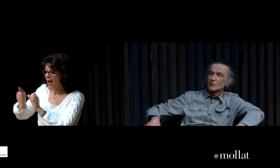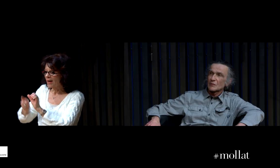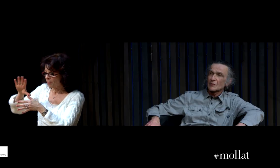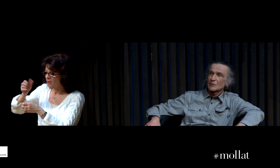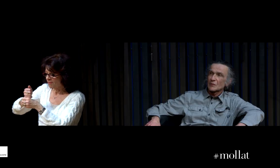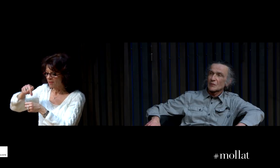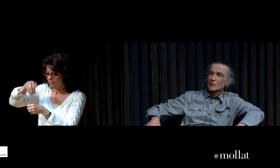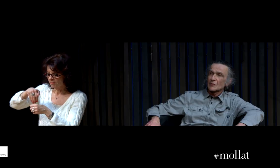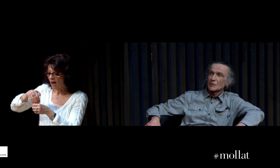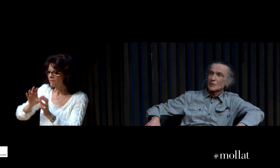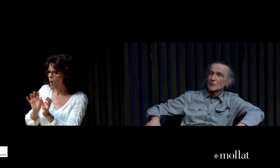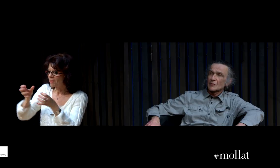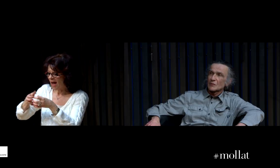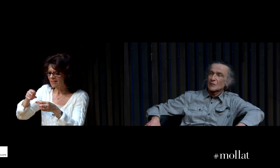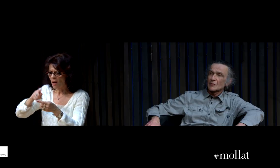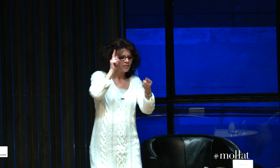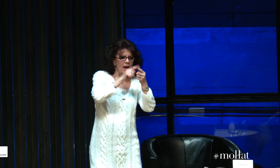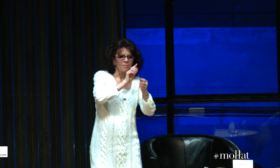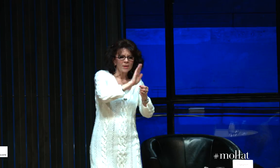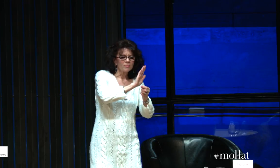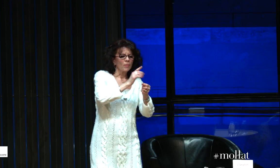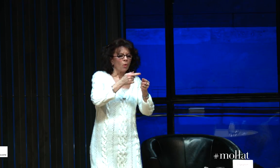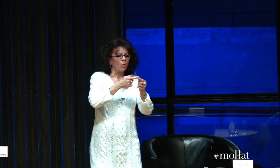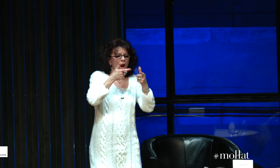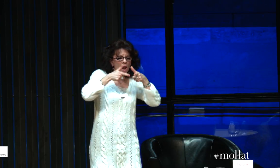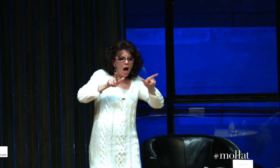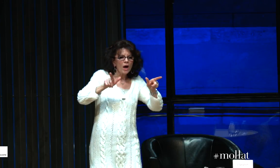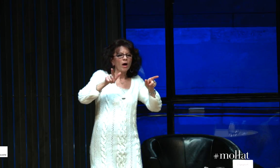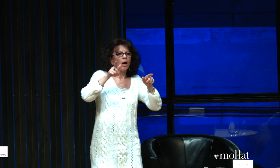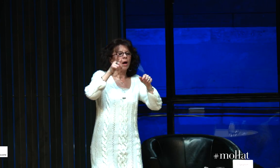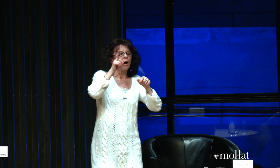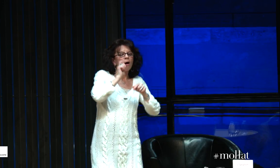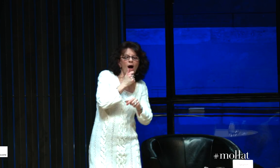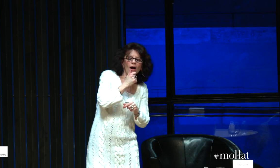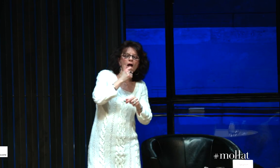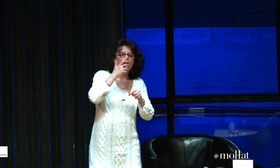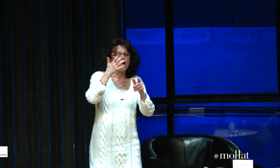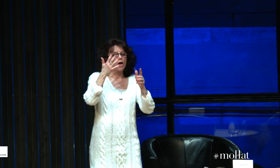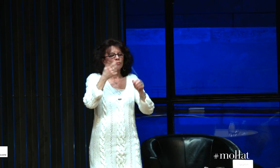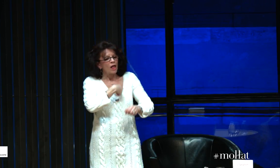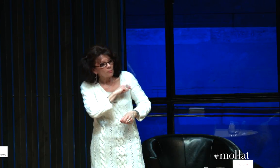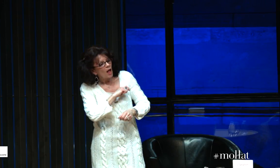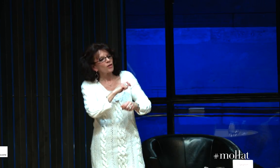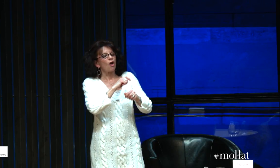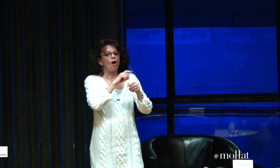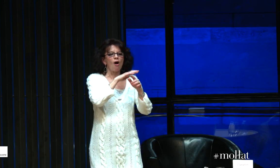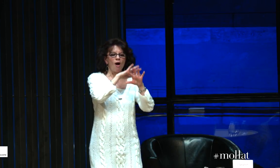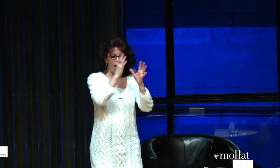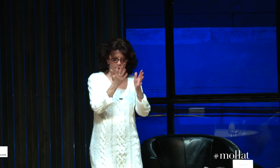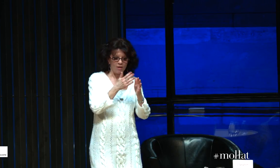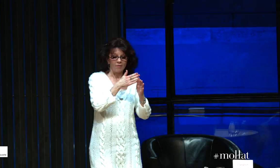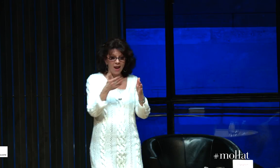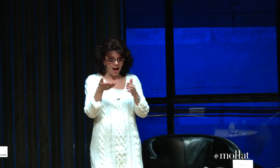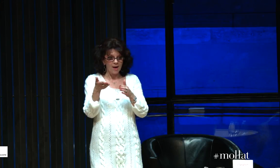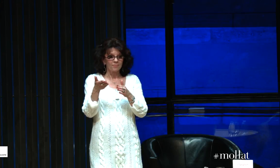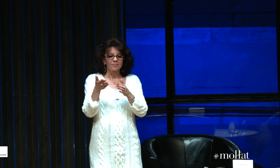Il y a, chez Airbus, vous savez, il y a différents types de formations pour apprendre des langues étrangères. On peut apprendre l'anglais,